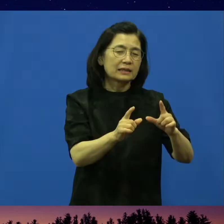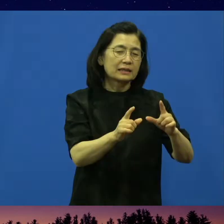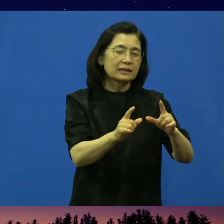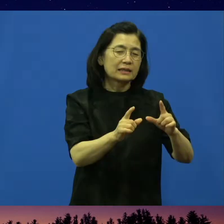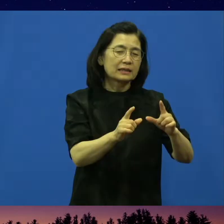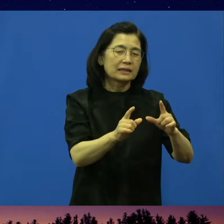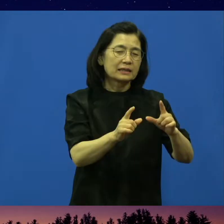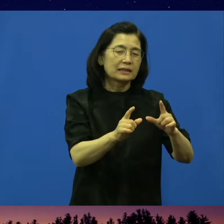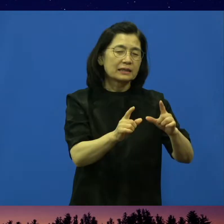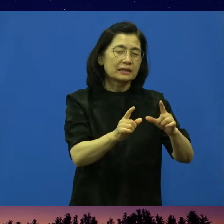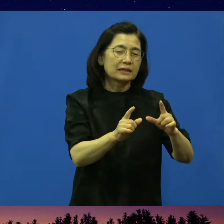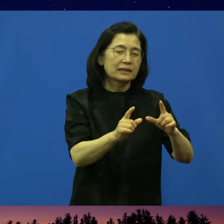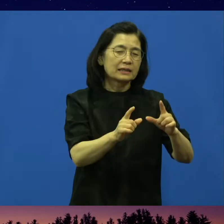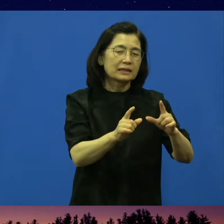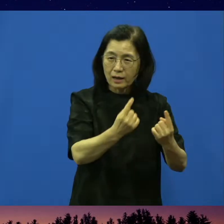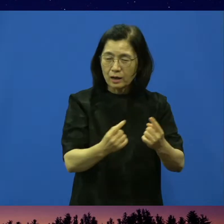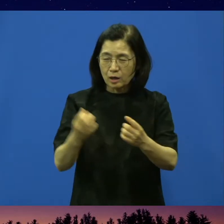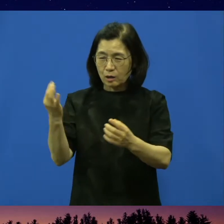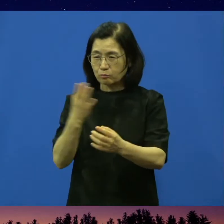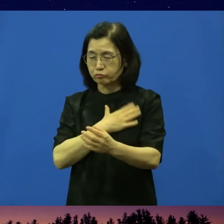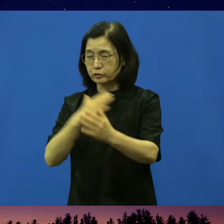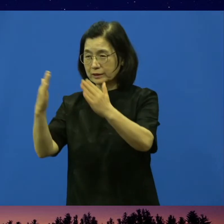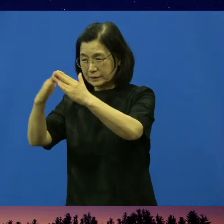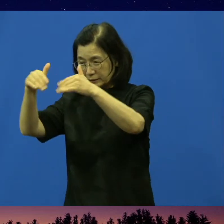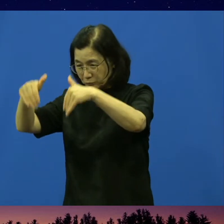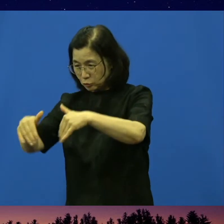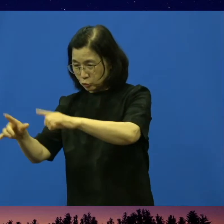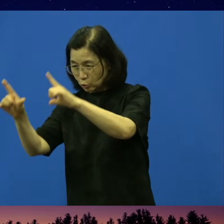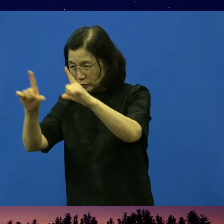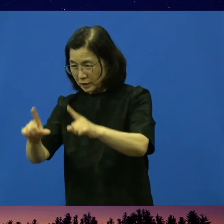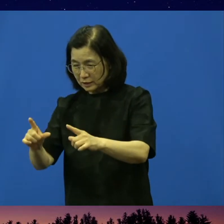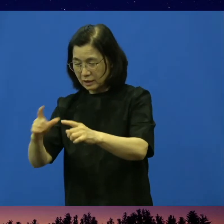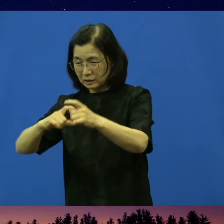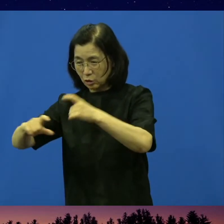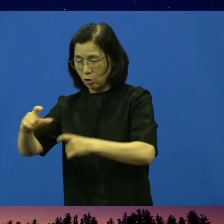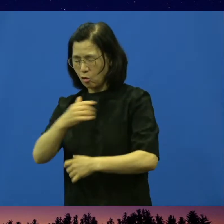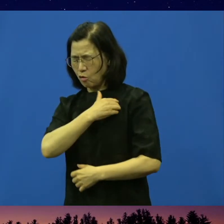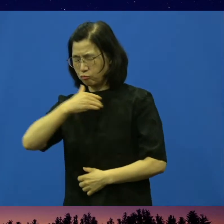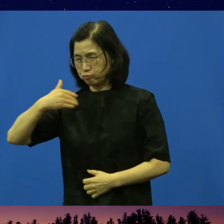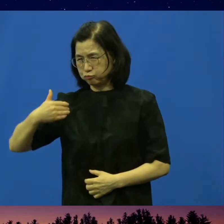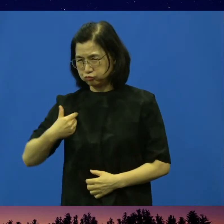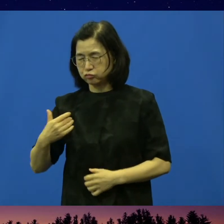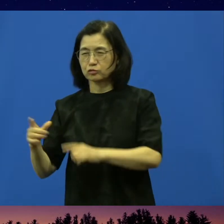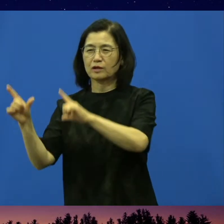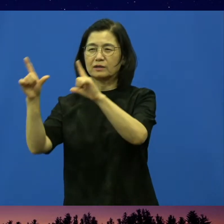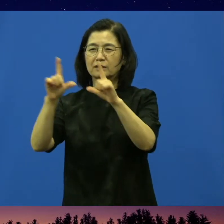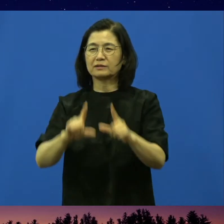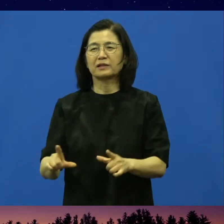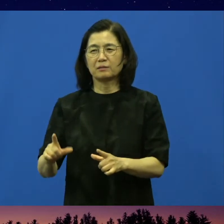부자들은 막 먹다가 뭐 그냥 안심 스테이크도 좀 버려놓고 막 이러면 그거 주워 먹는 게 훨씬 낫다는 거예요.